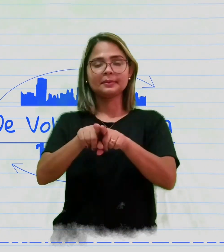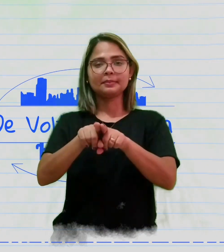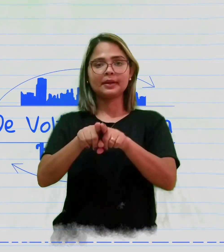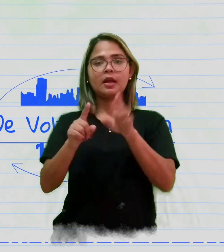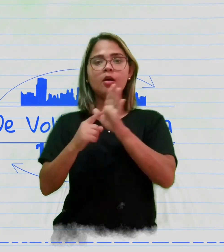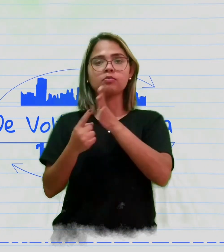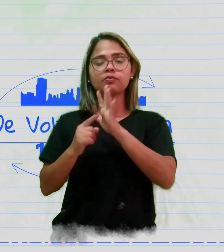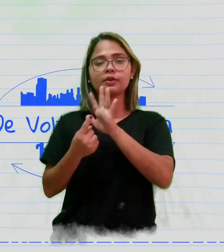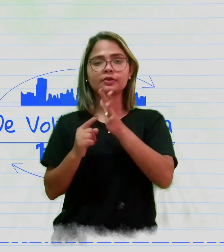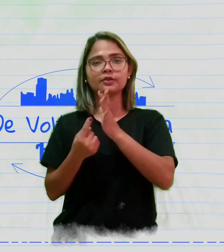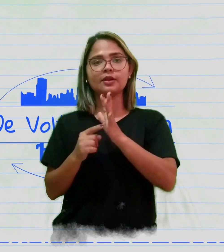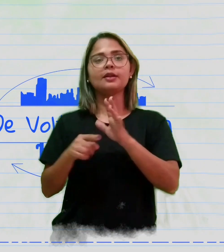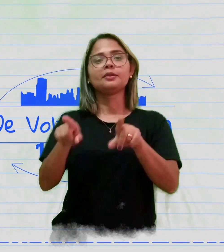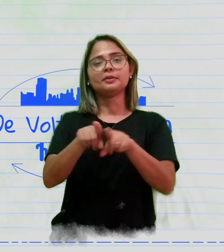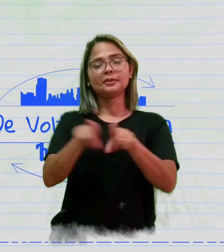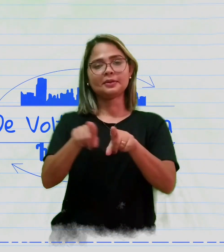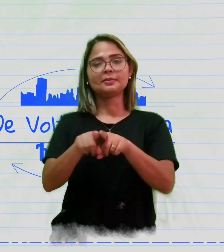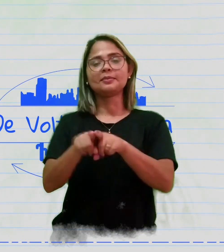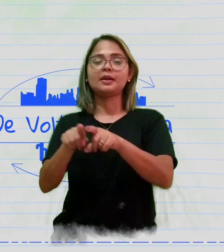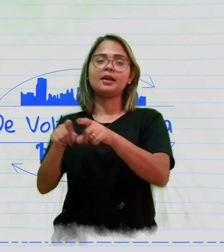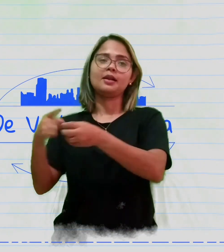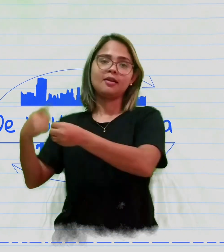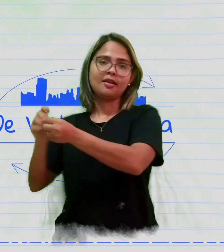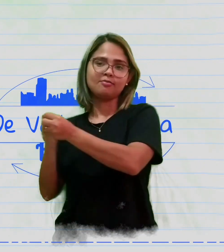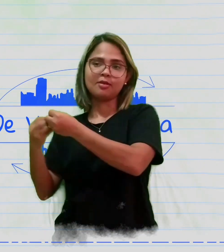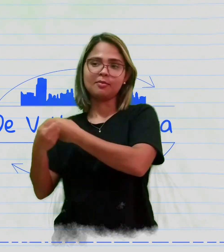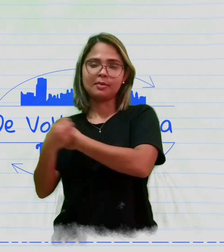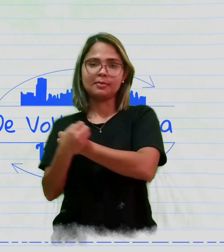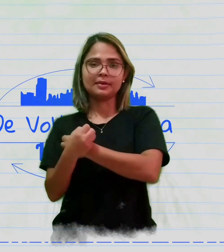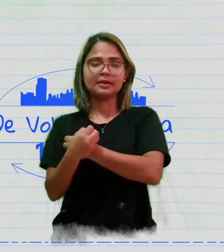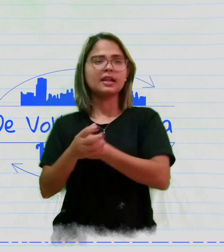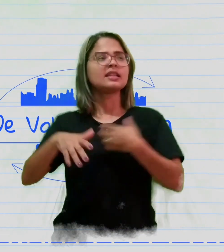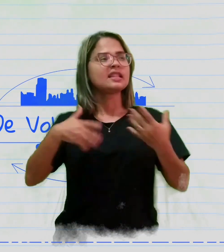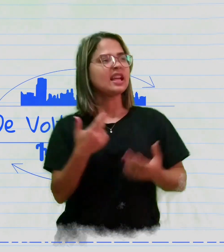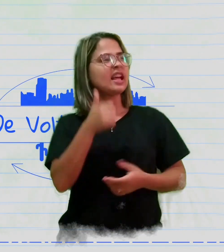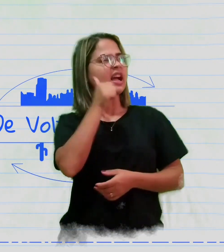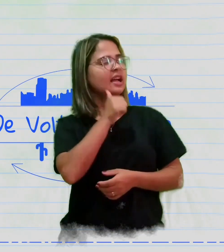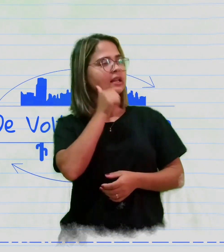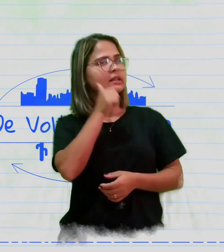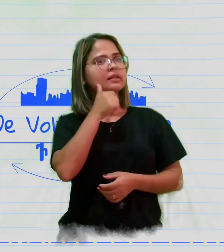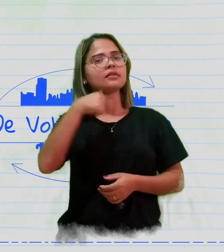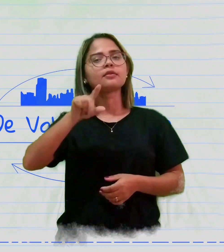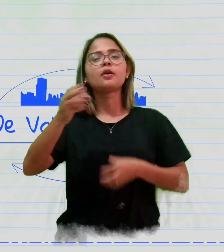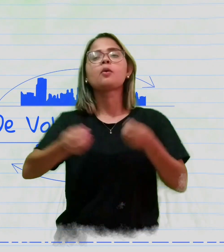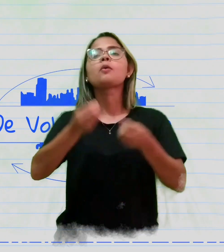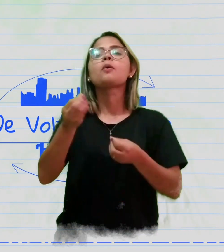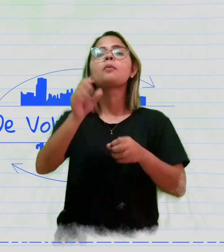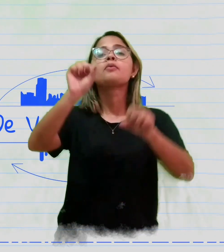sonorização também, ela fez muita coisa. Mas foi desse jeito, a gente ligou a moto e foi, entendeu? E foi gravando. Muito brilhante. E o